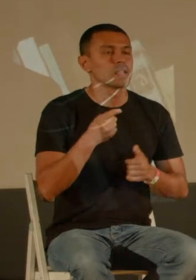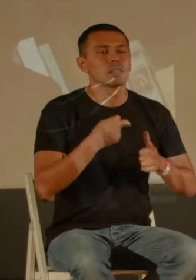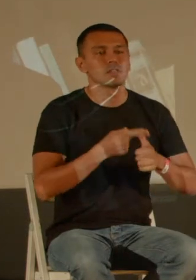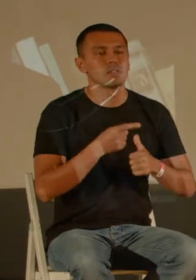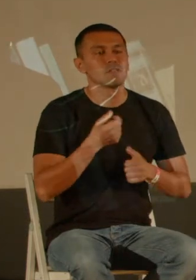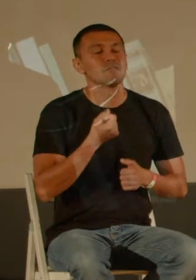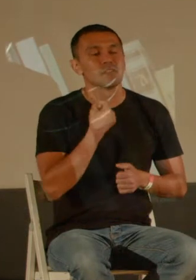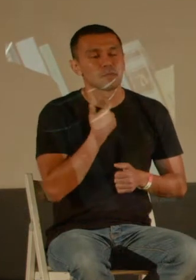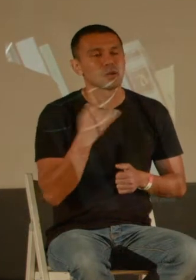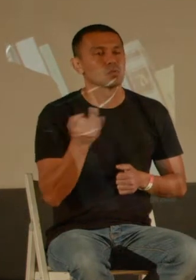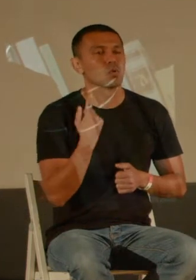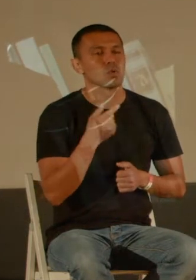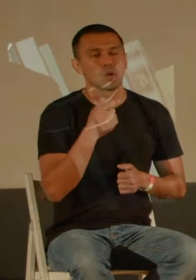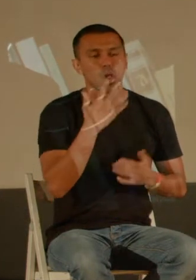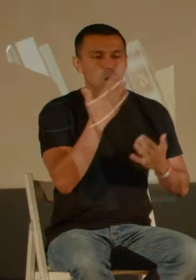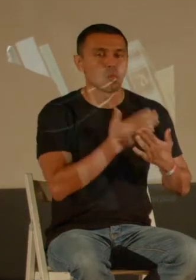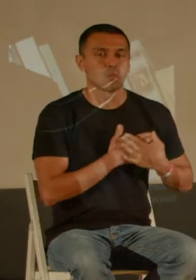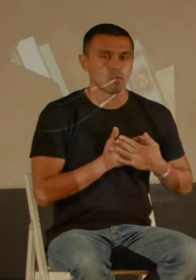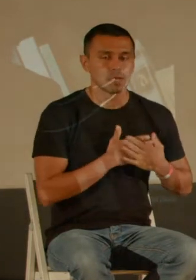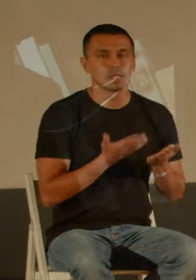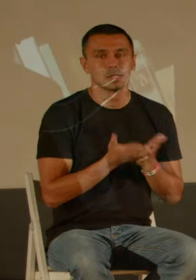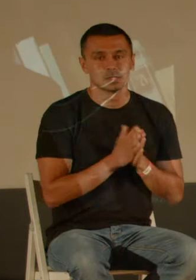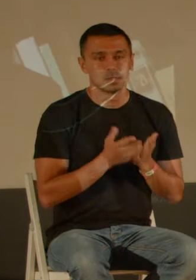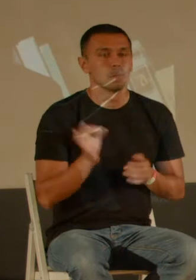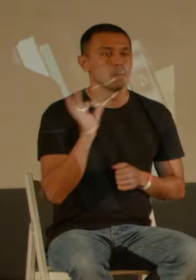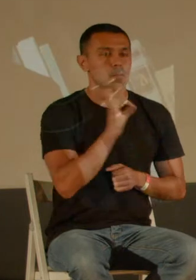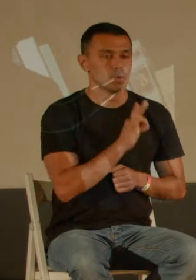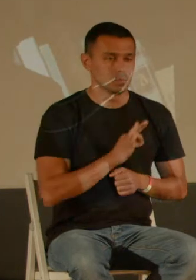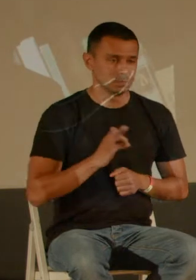називається «Випивка. Історія однієї любові». Книжка про...